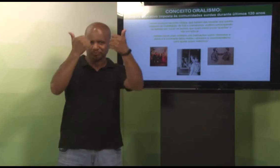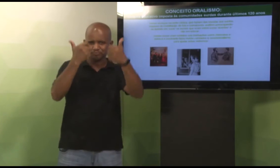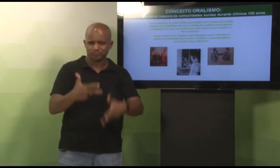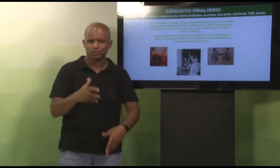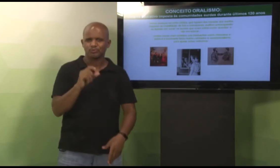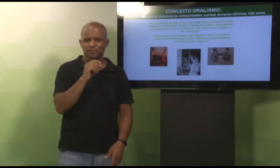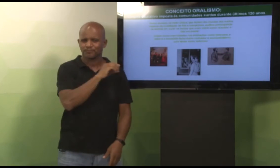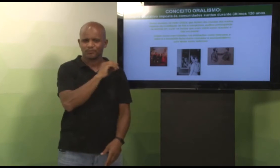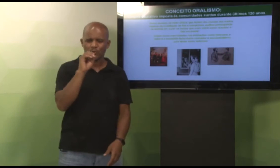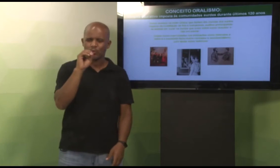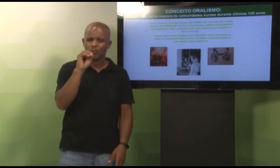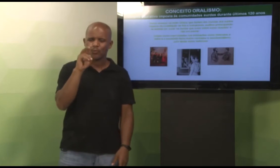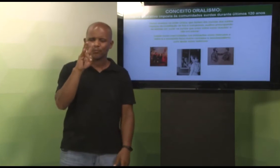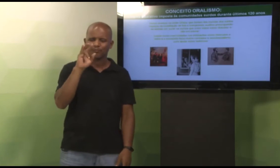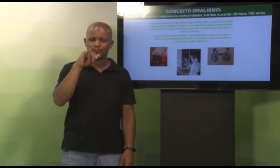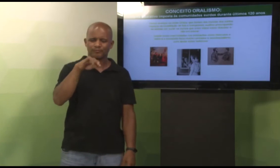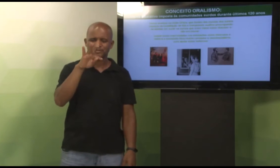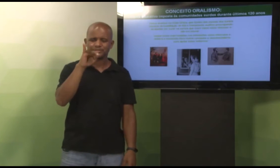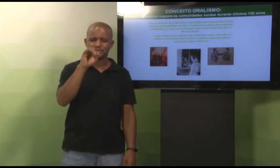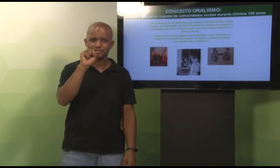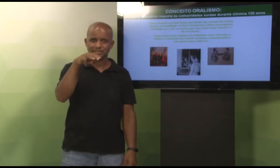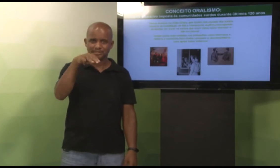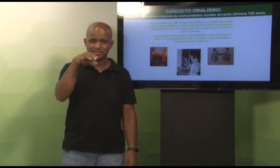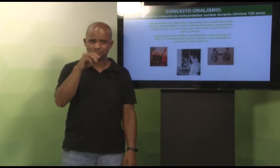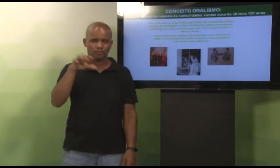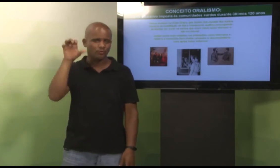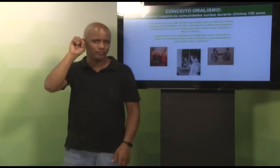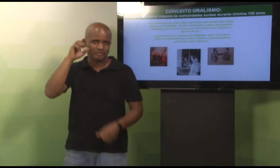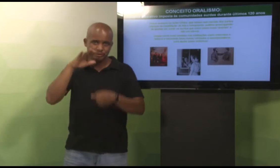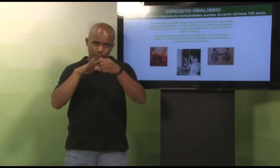Anteriormente, eu havia explicado sobre ouvintismo.